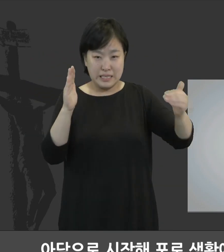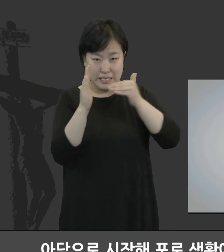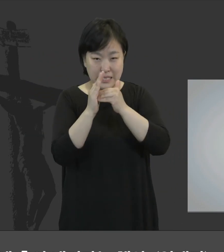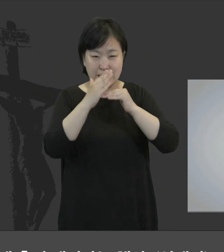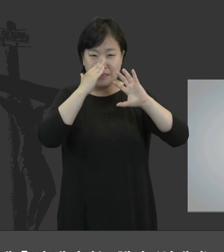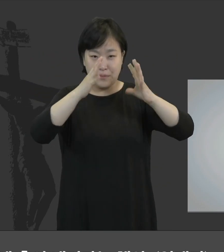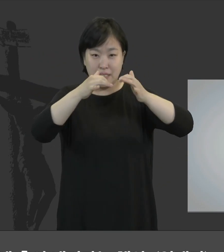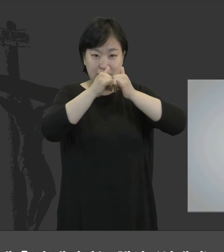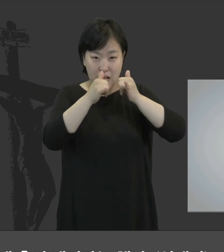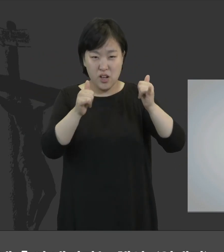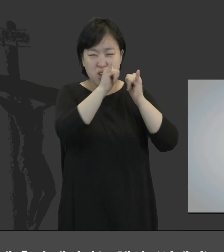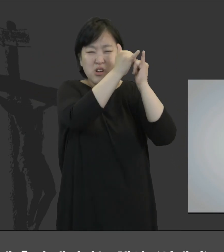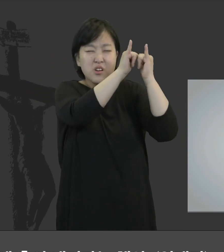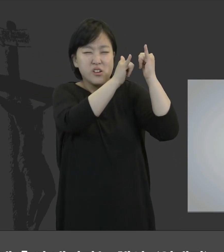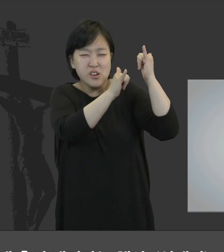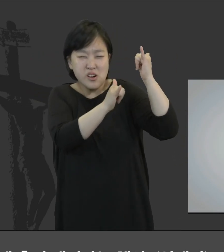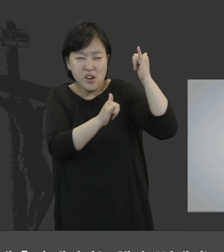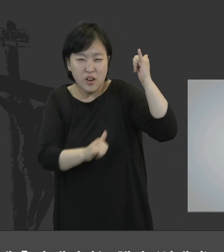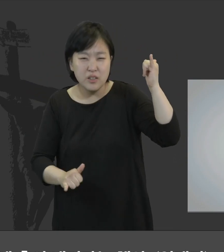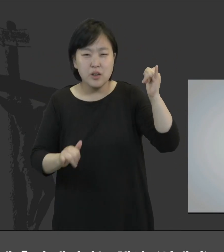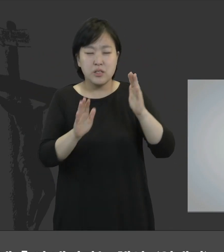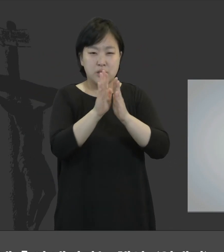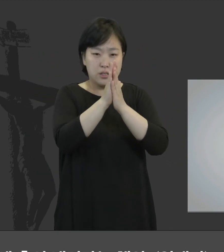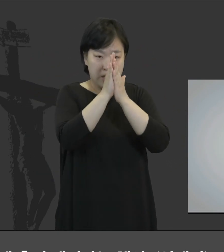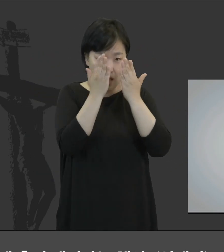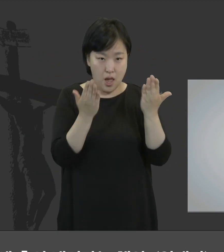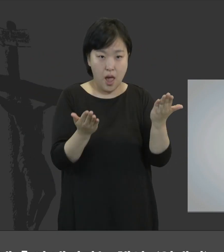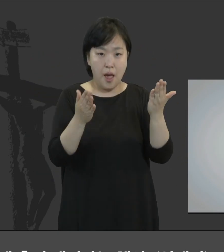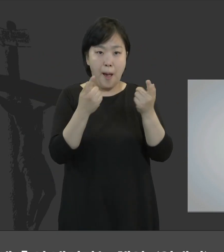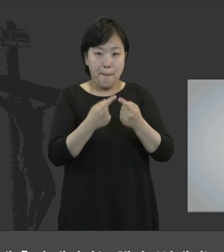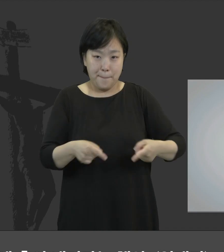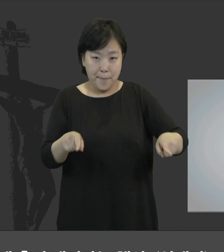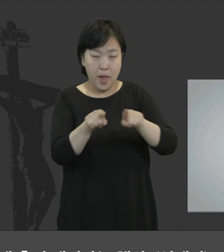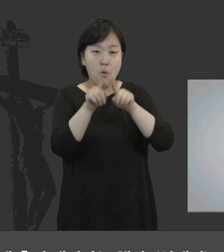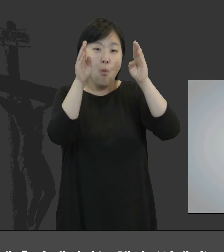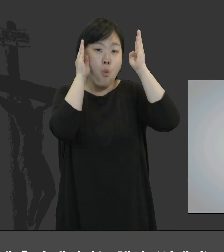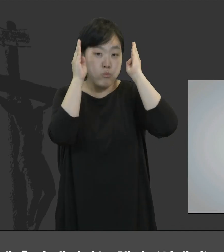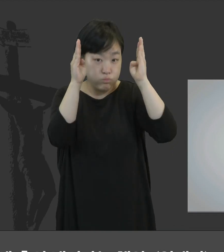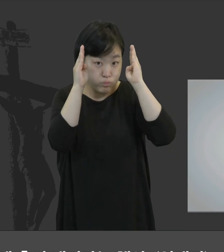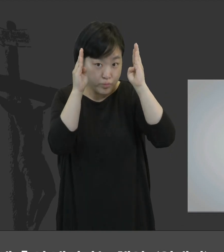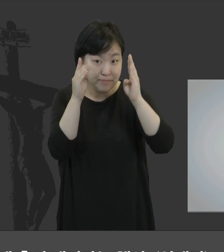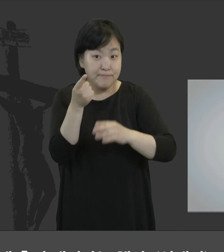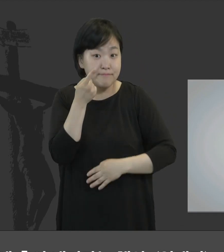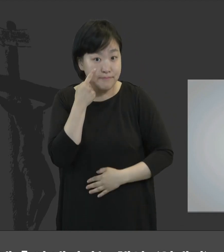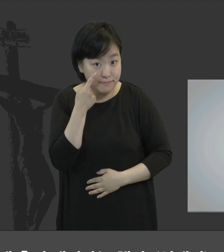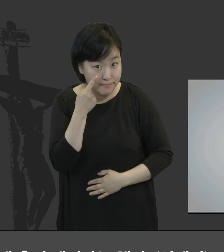전체를 한 번에 훑어내려가는 책인 역대기. 이제 함께 살펴보실까요?